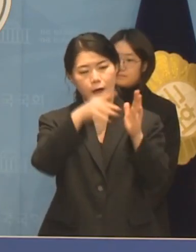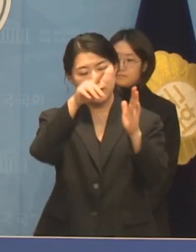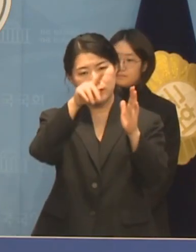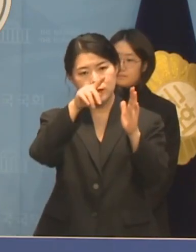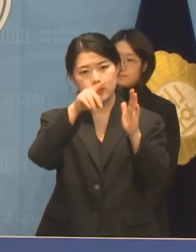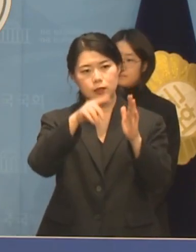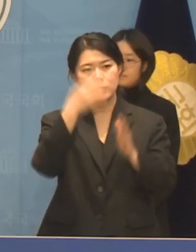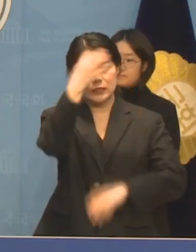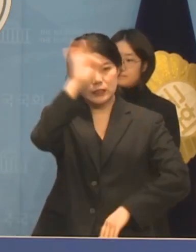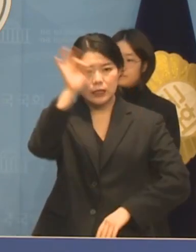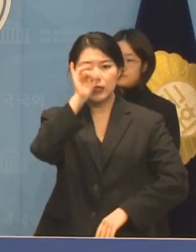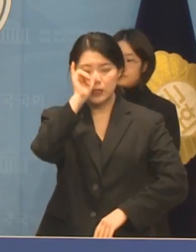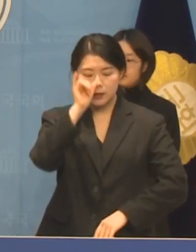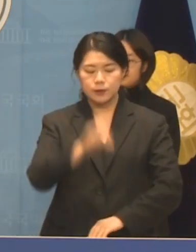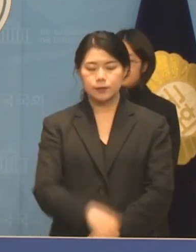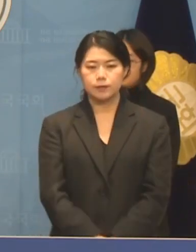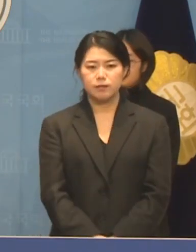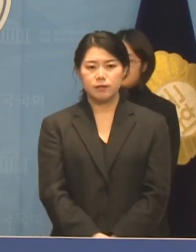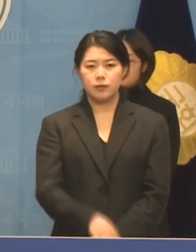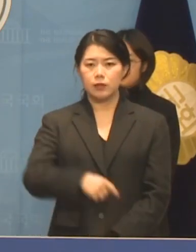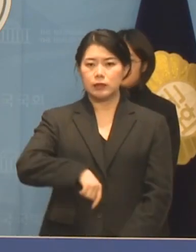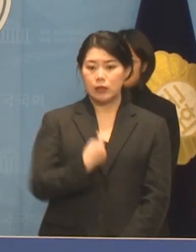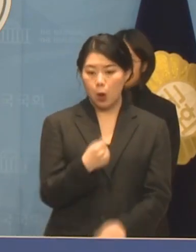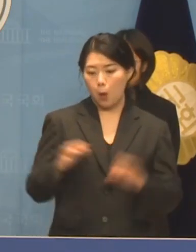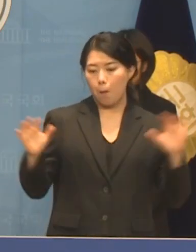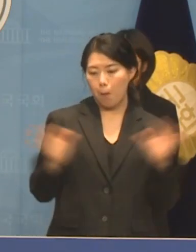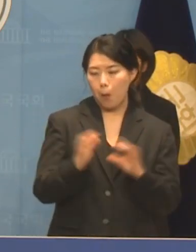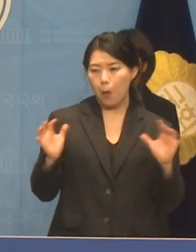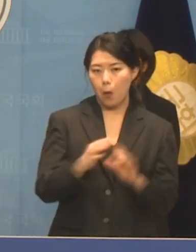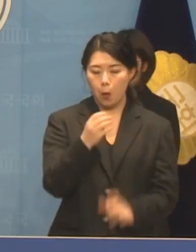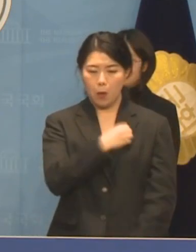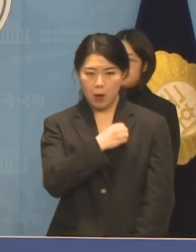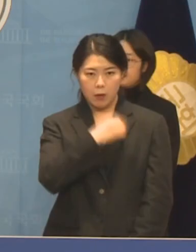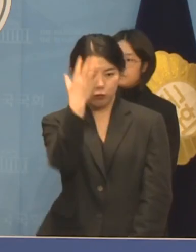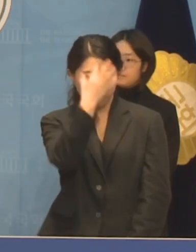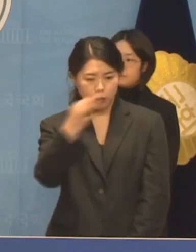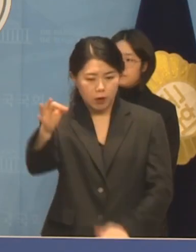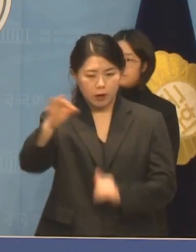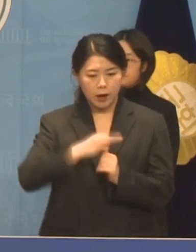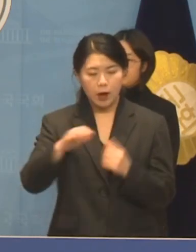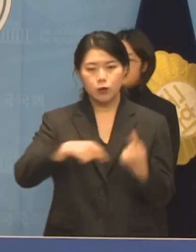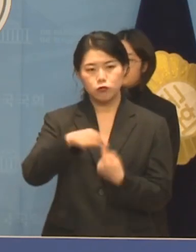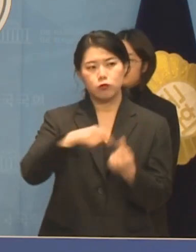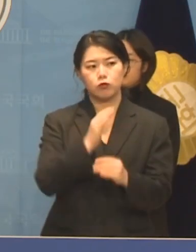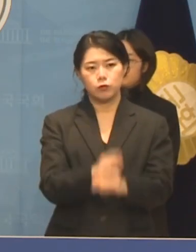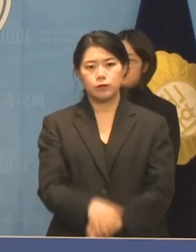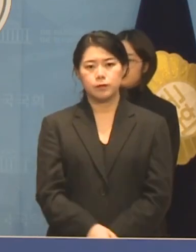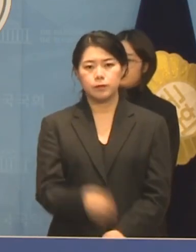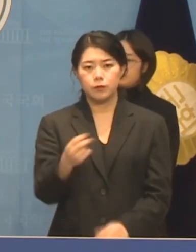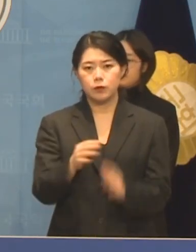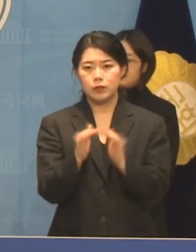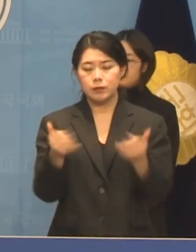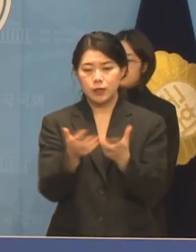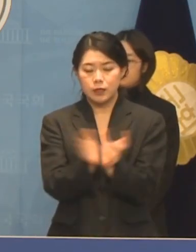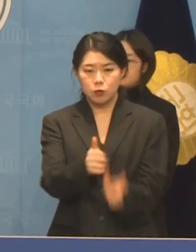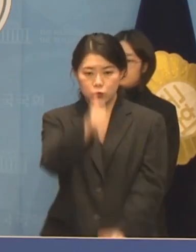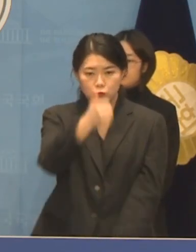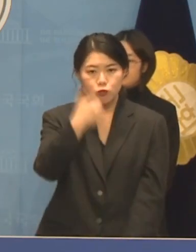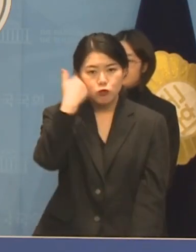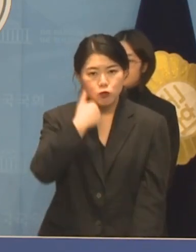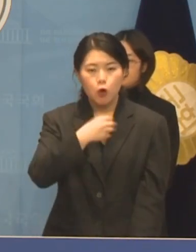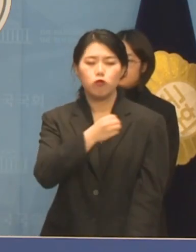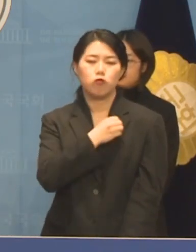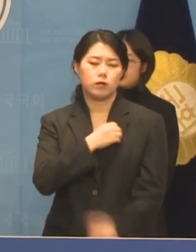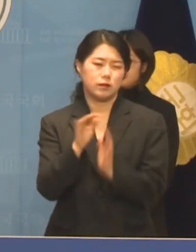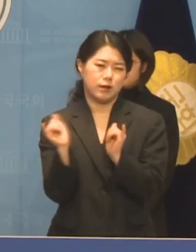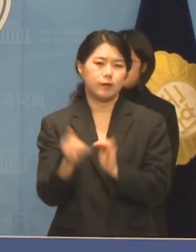비영린 시민단체로 자발적으로 모인 회원들의 후원금으로 운영되며 시민단체의 주인은 당연히